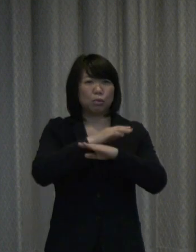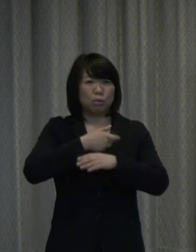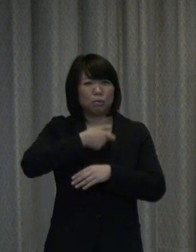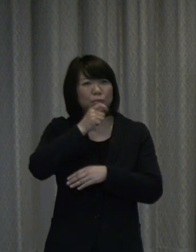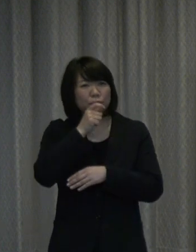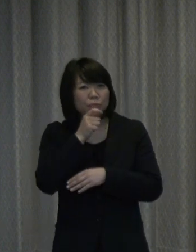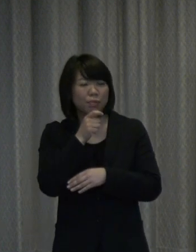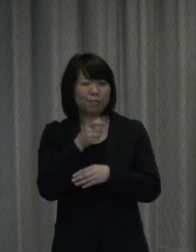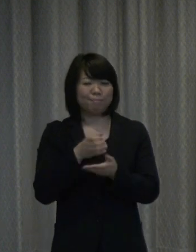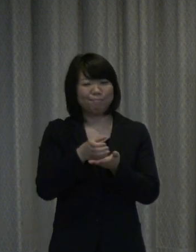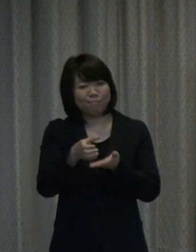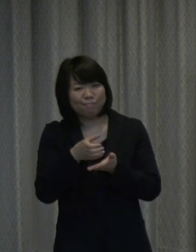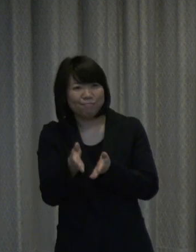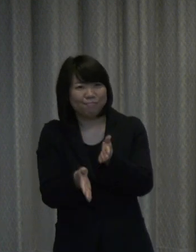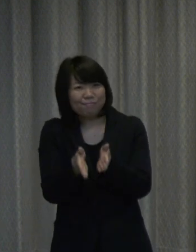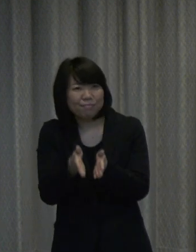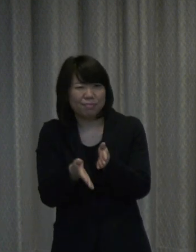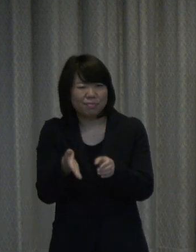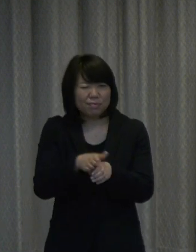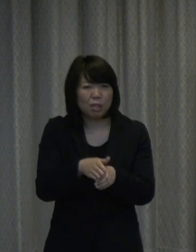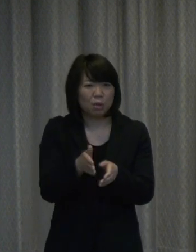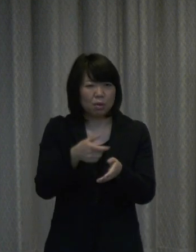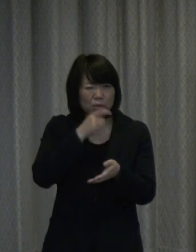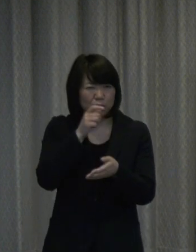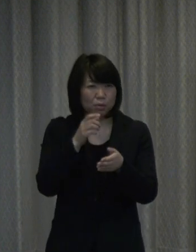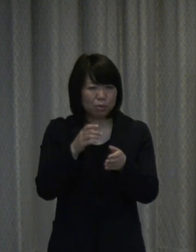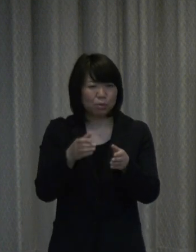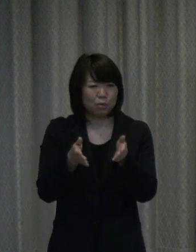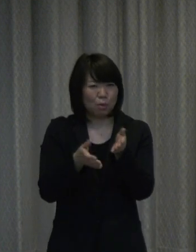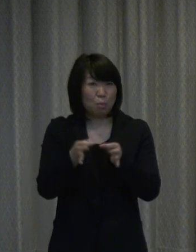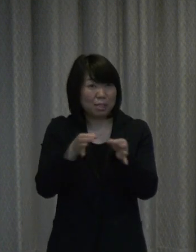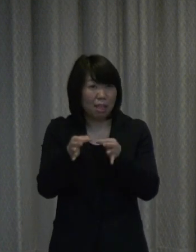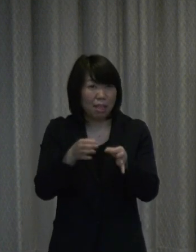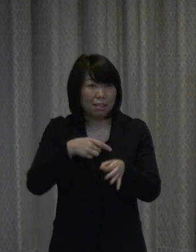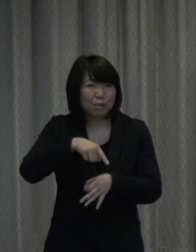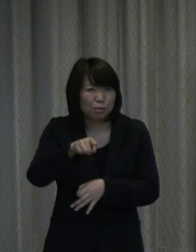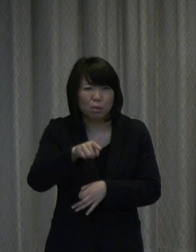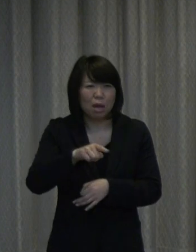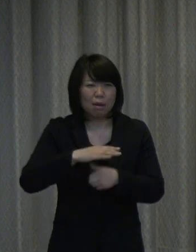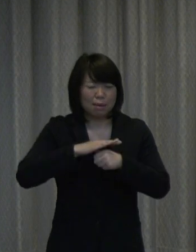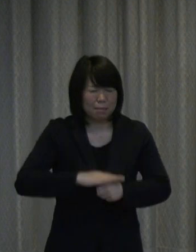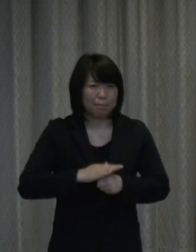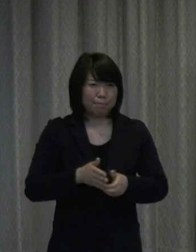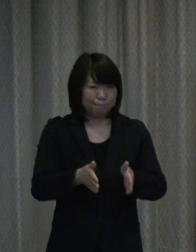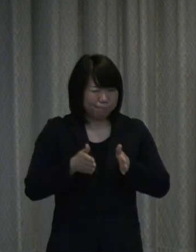飲食店への外出は引き続き自粛をお願いしたいと思います。